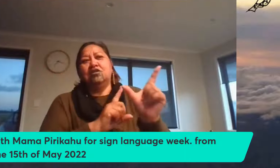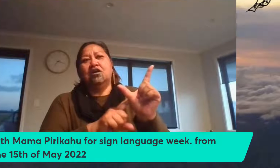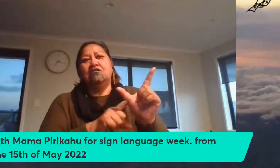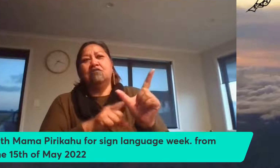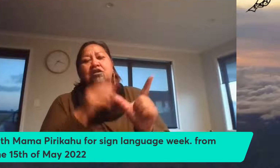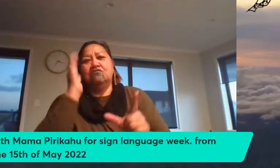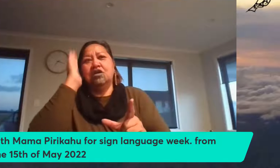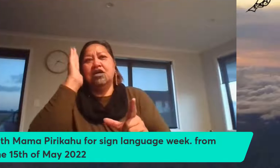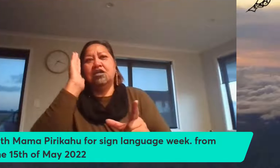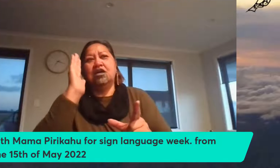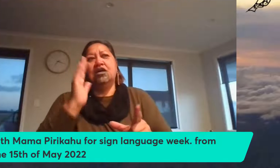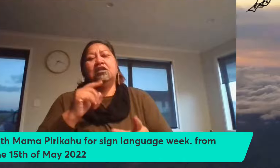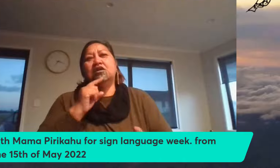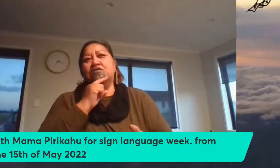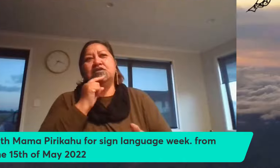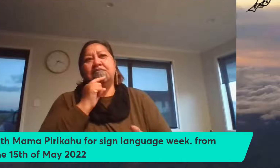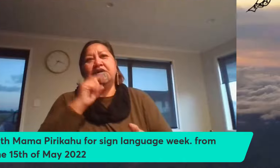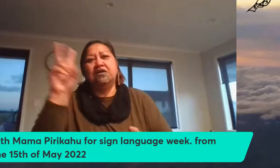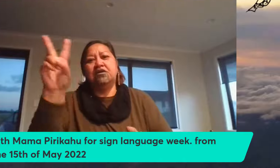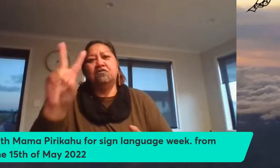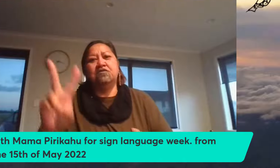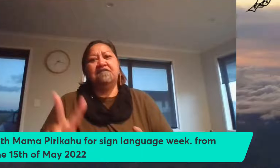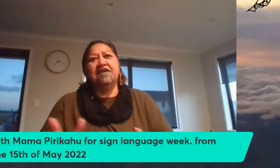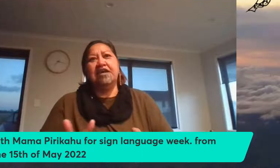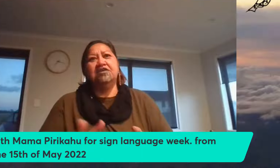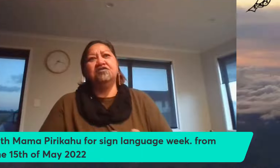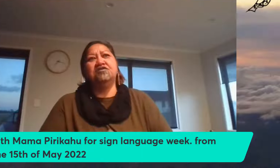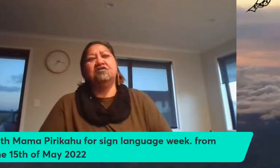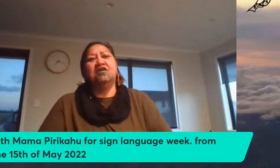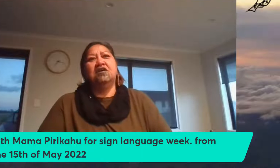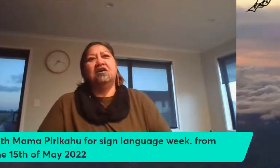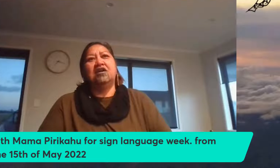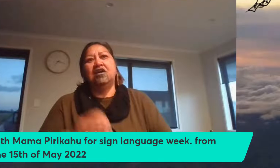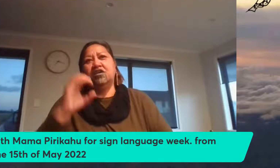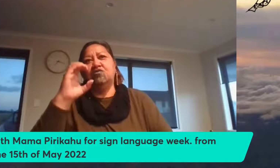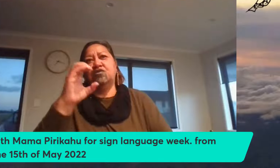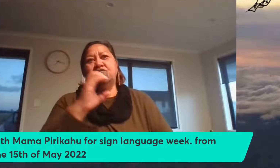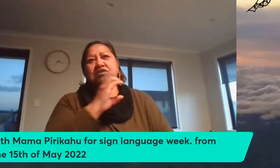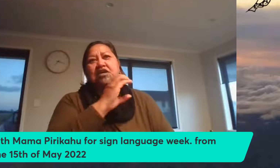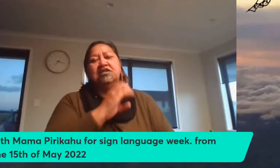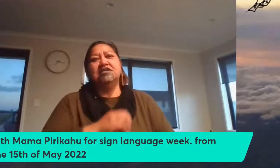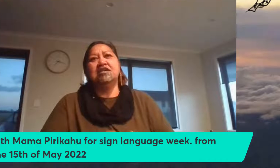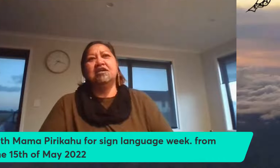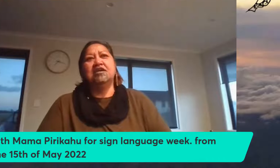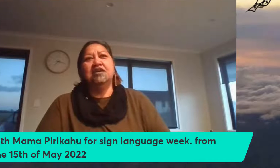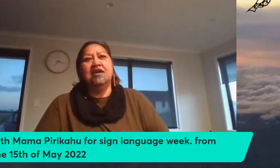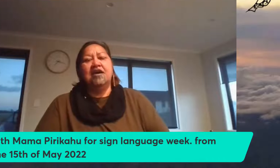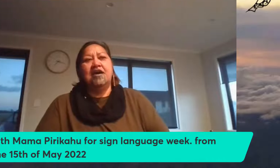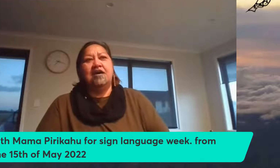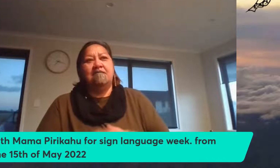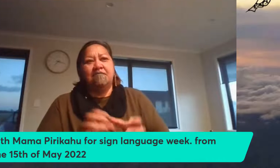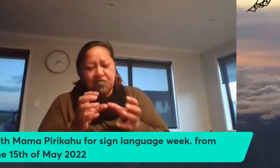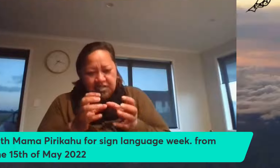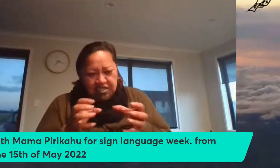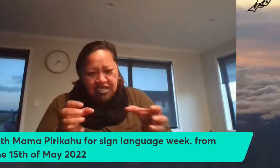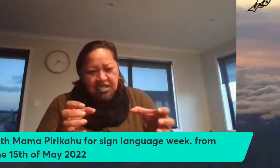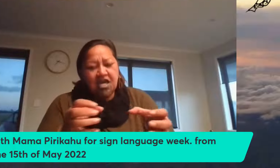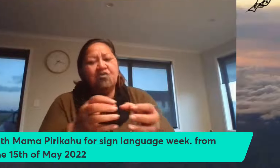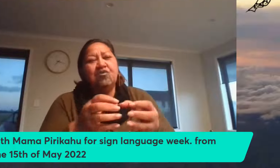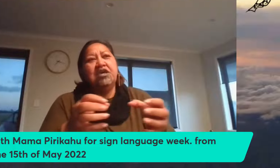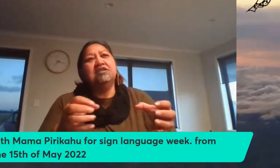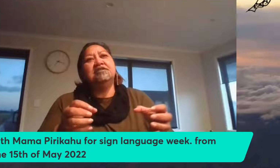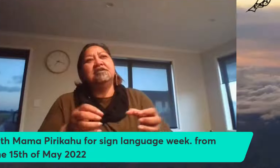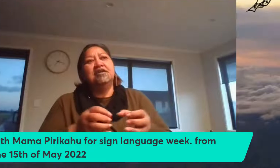au, ki te tau I Kuraina e takutama ki roto I Venice, ara ki o tautai tēnei. Ko